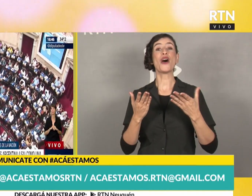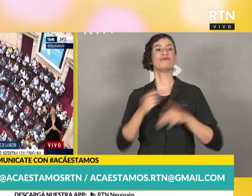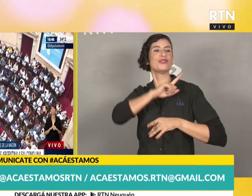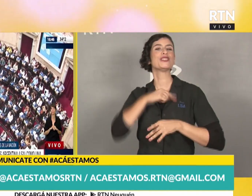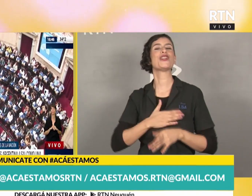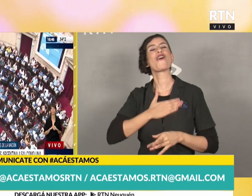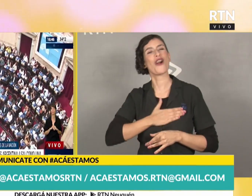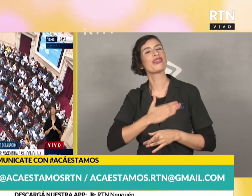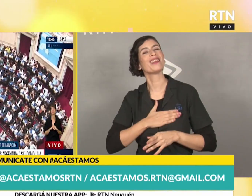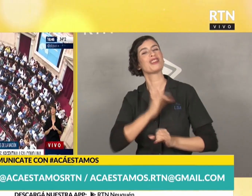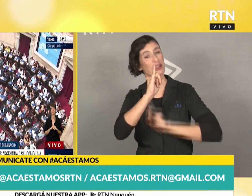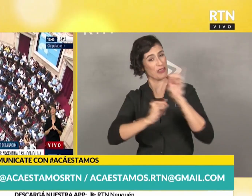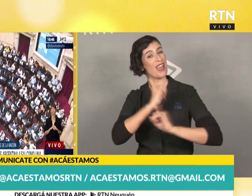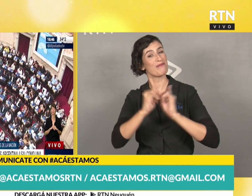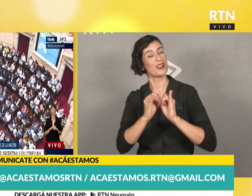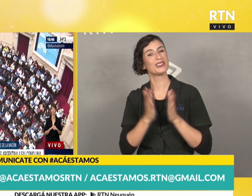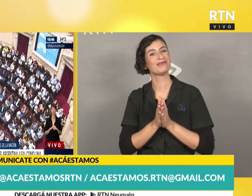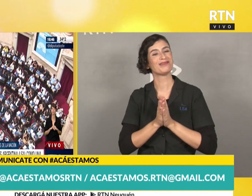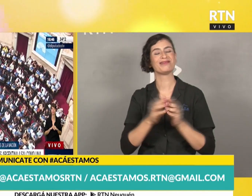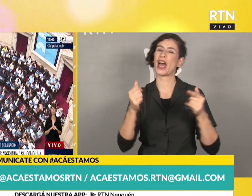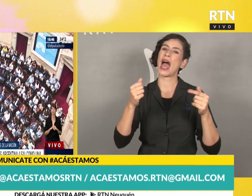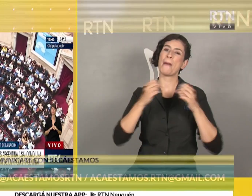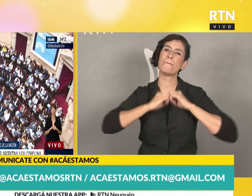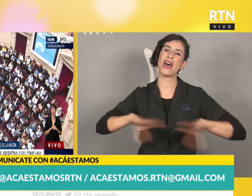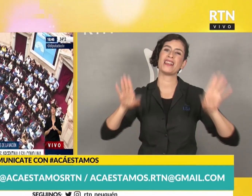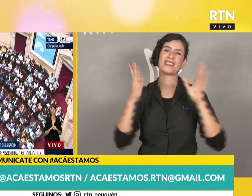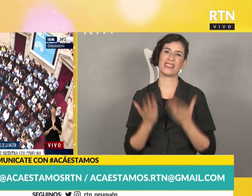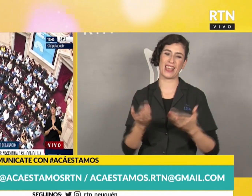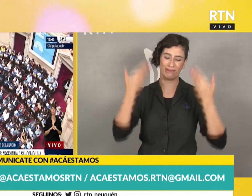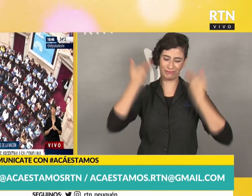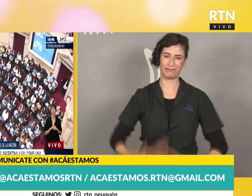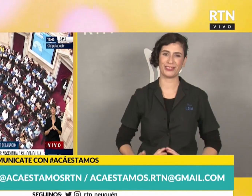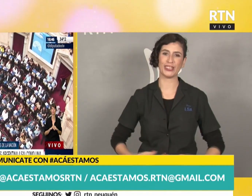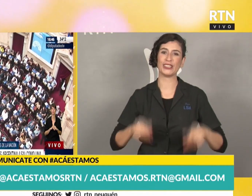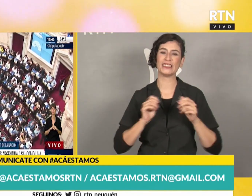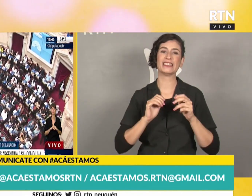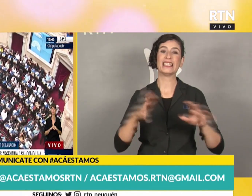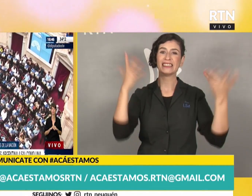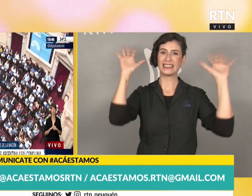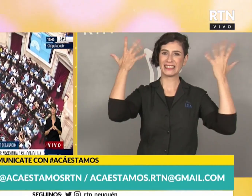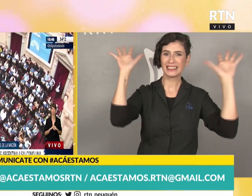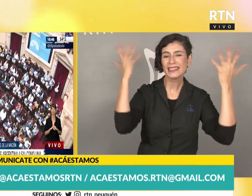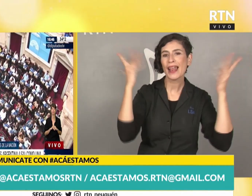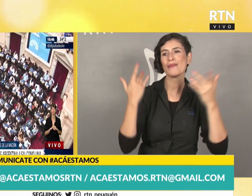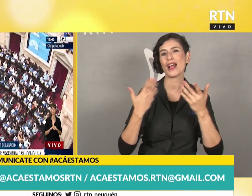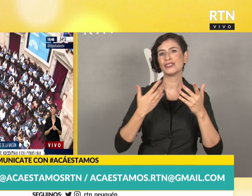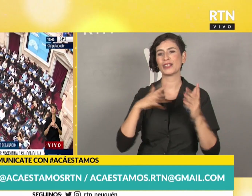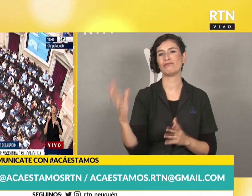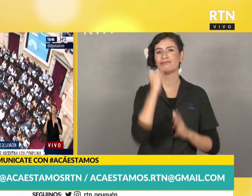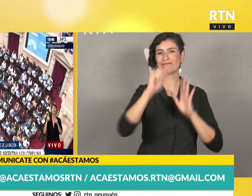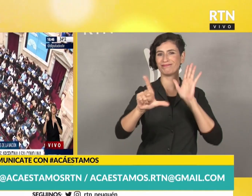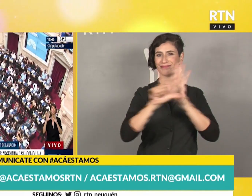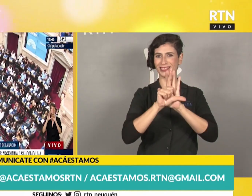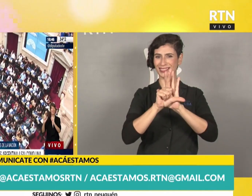del programa les habíamos contado, yo arranqué el programa celebrando que se sancionó la ley.